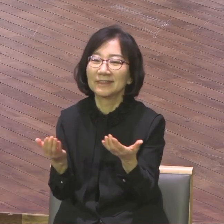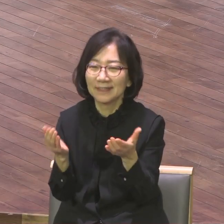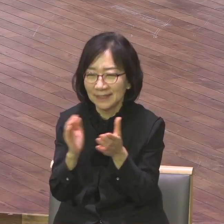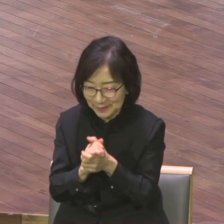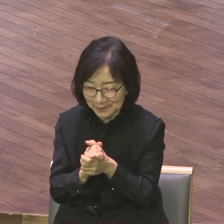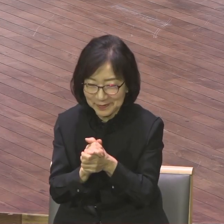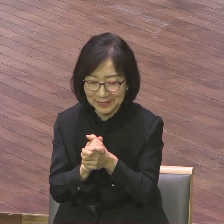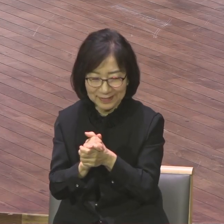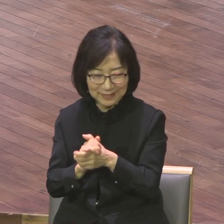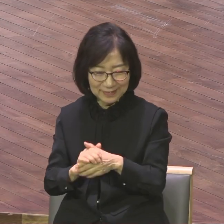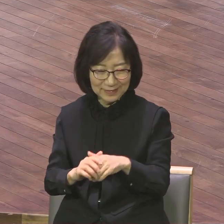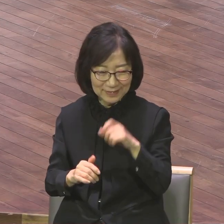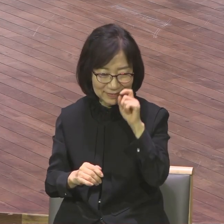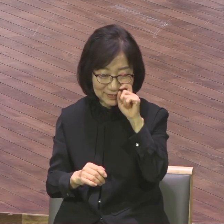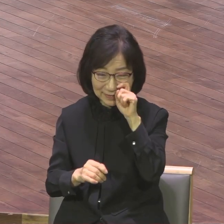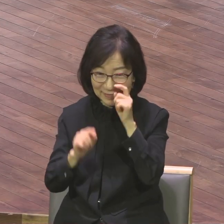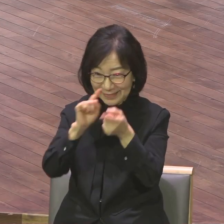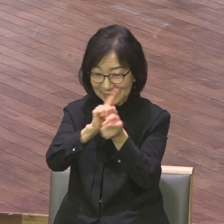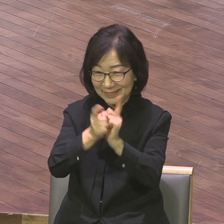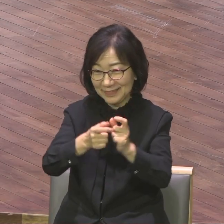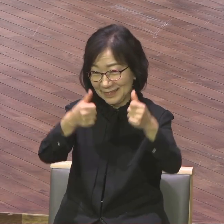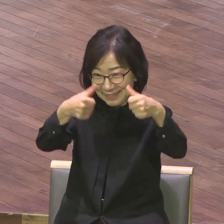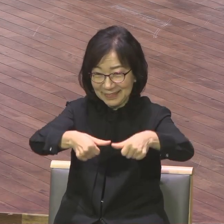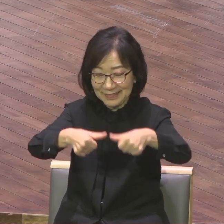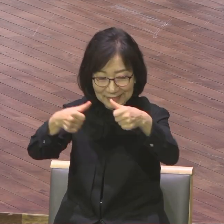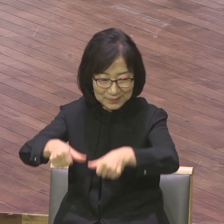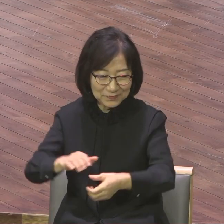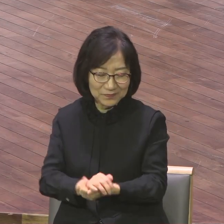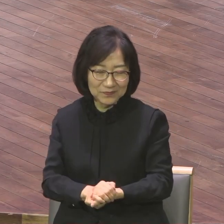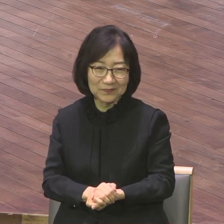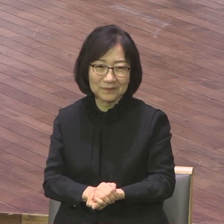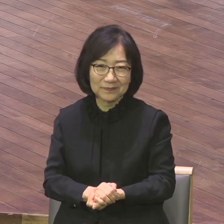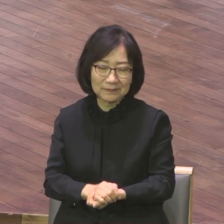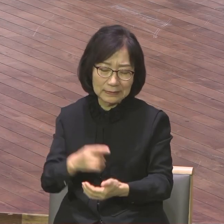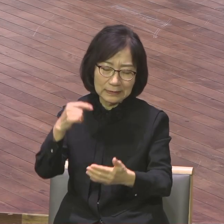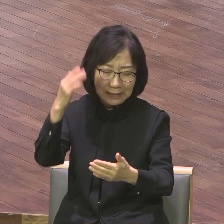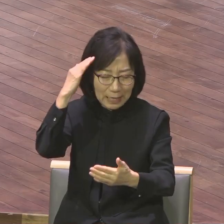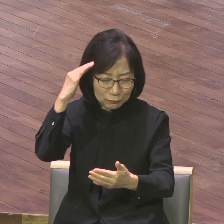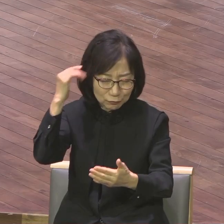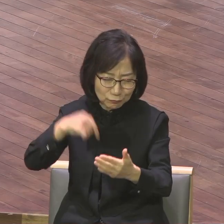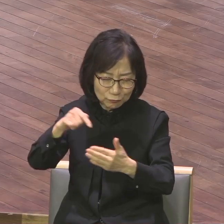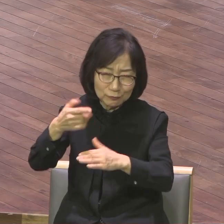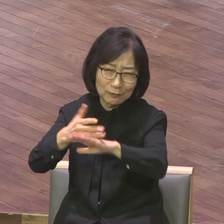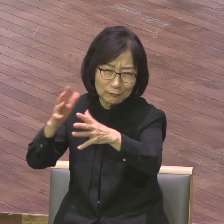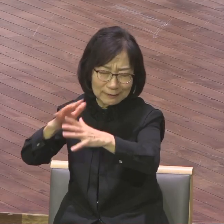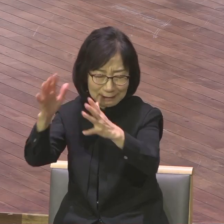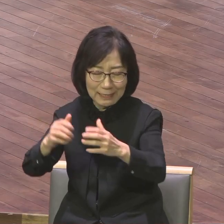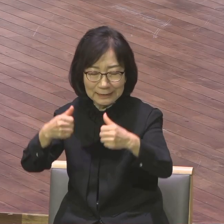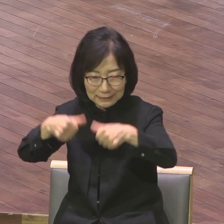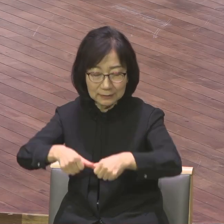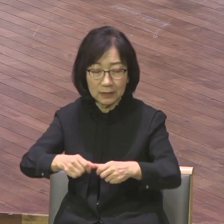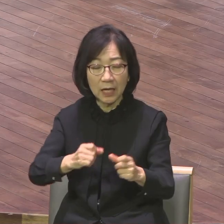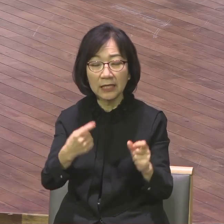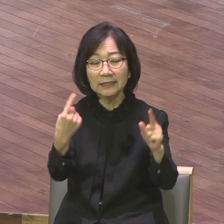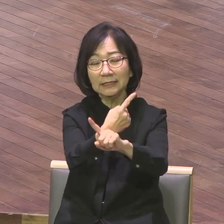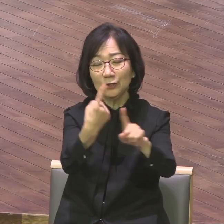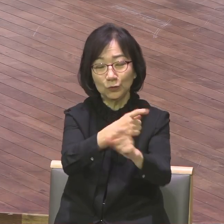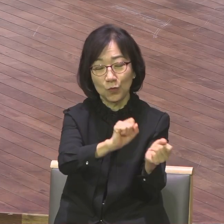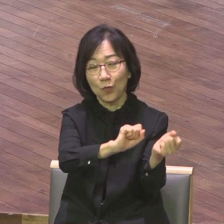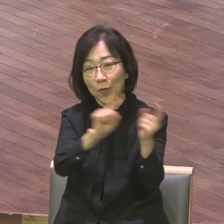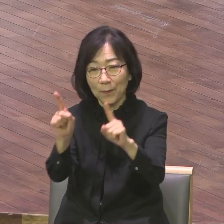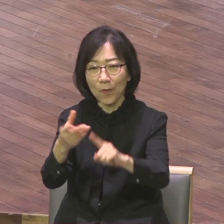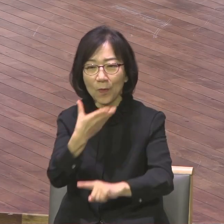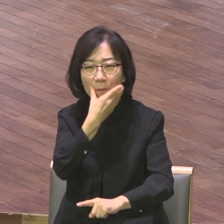하리라. 아멘. 우리 서로 인사합시다. 국내 지교회, 해외 지교회 서로 인사합니다. 치유와 회복의